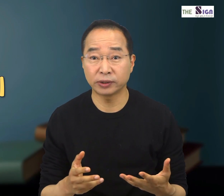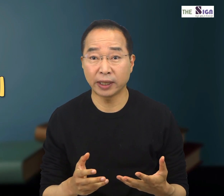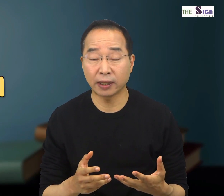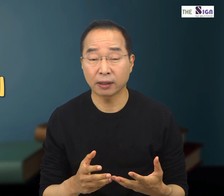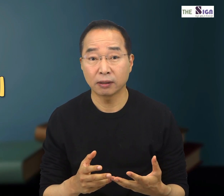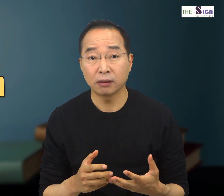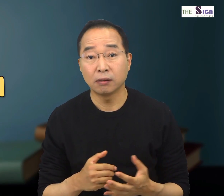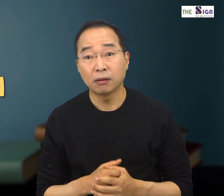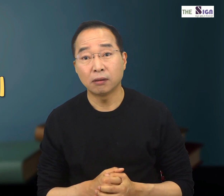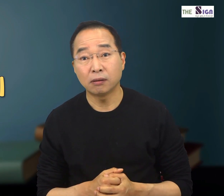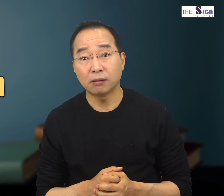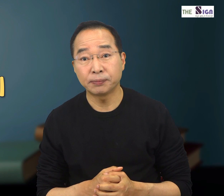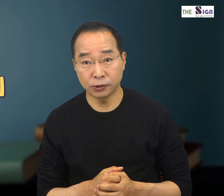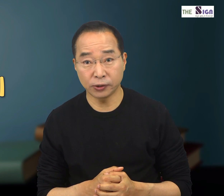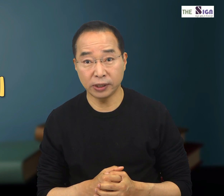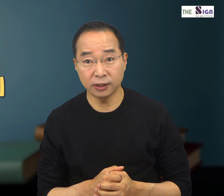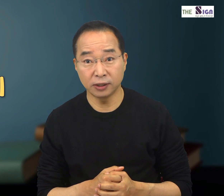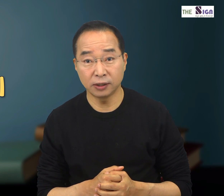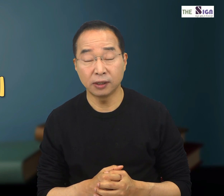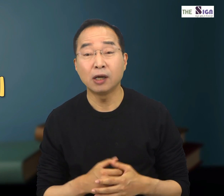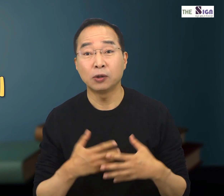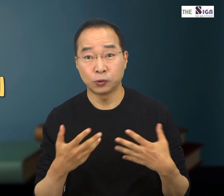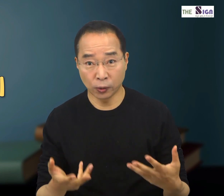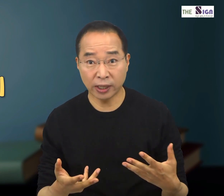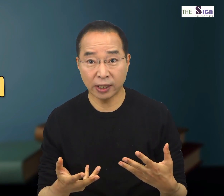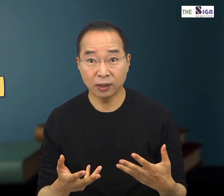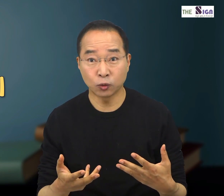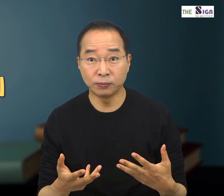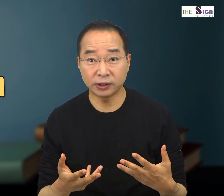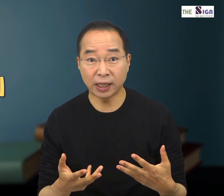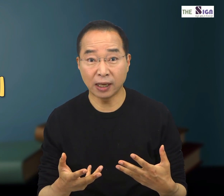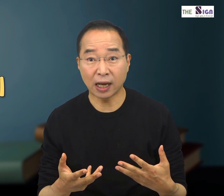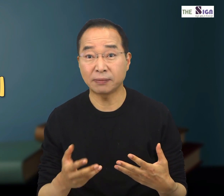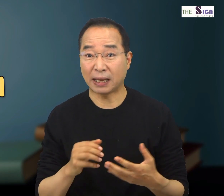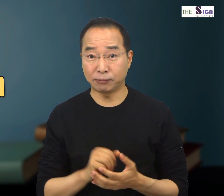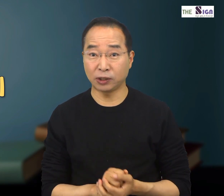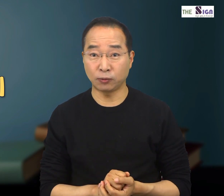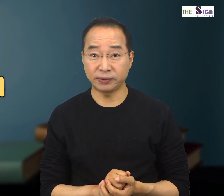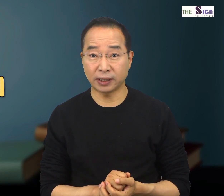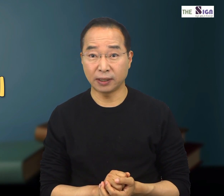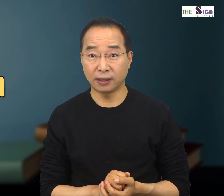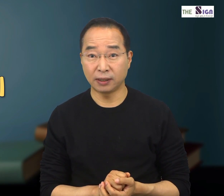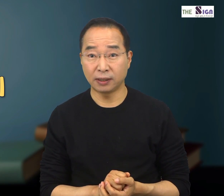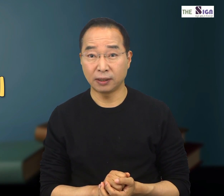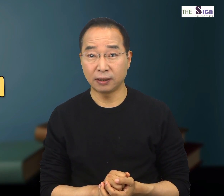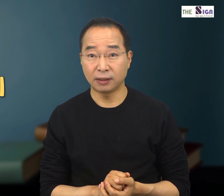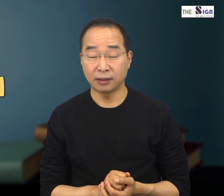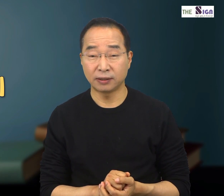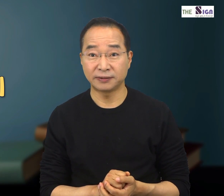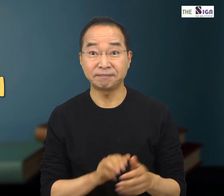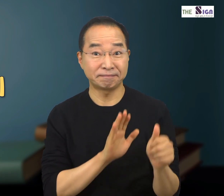도와주는데 표정이 좋게 돕느냐 아니면 나쁘게 돕느냐,